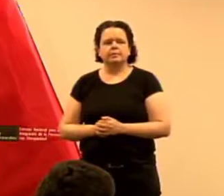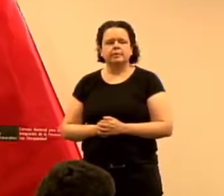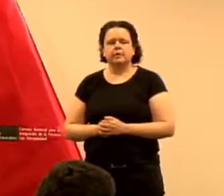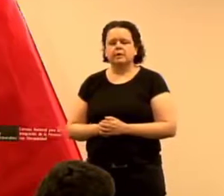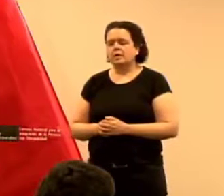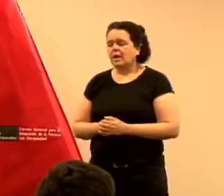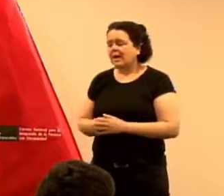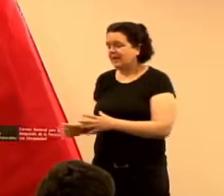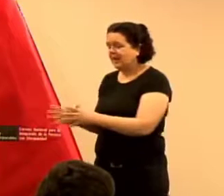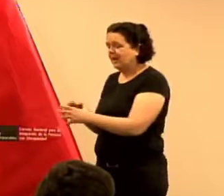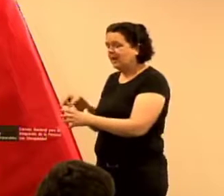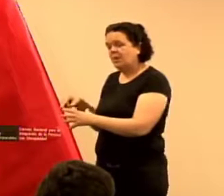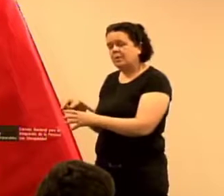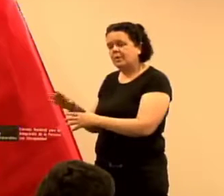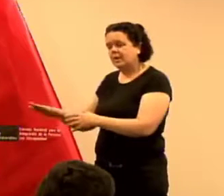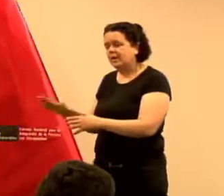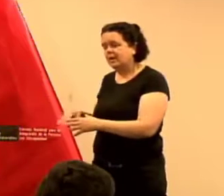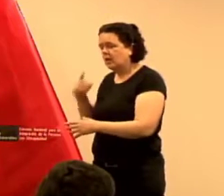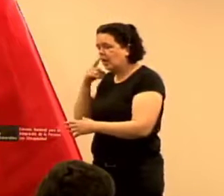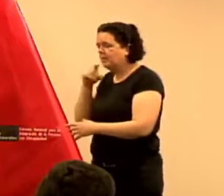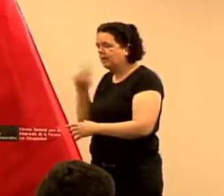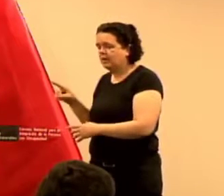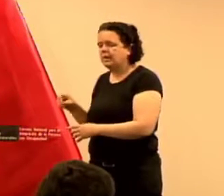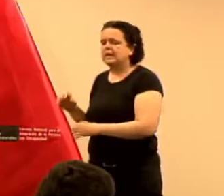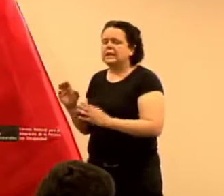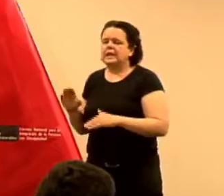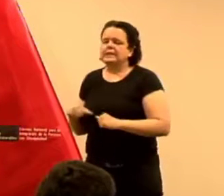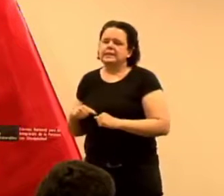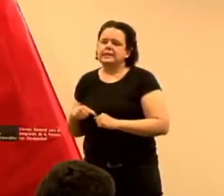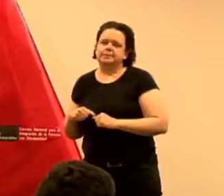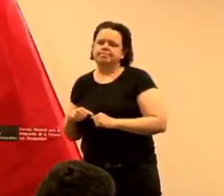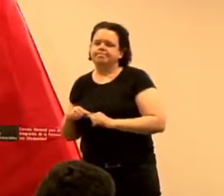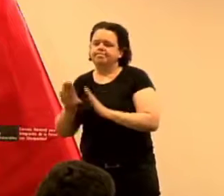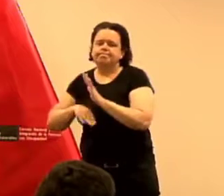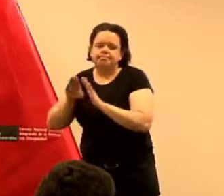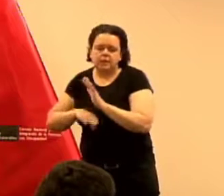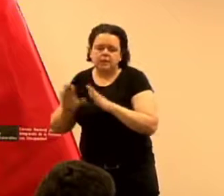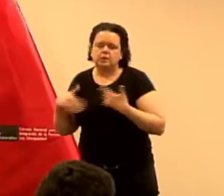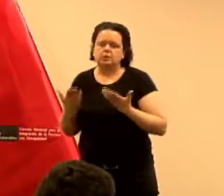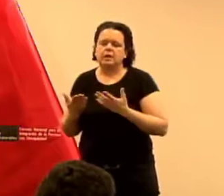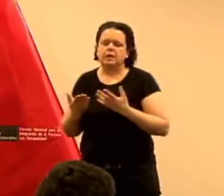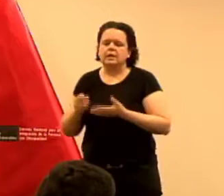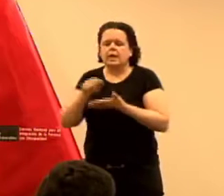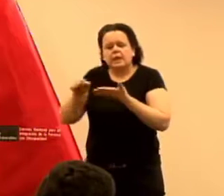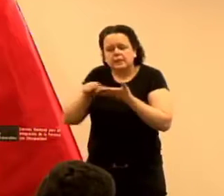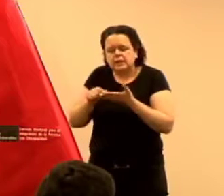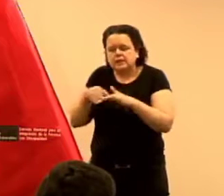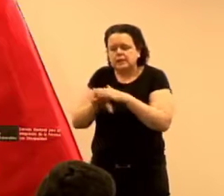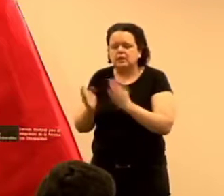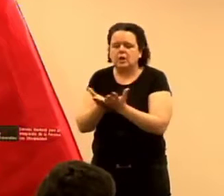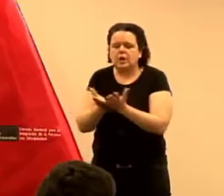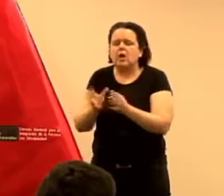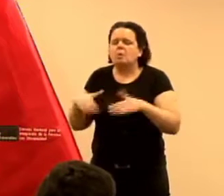Niños y niñas con discapacidad tienen menos probabilidades de matricularse en la escuela y de completar los diferentes